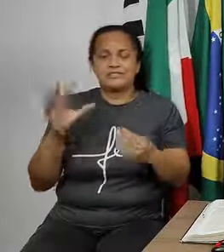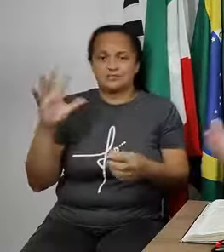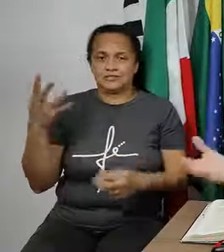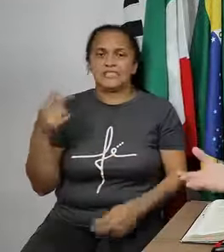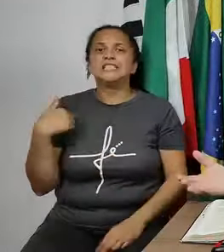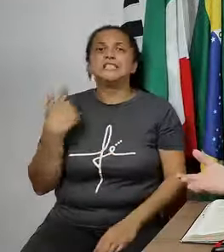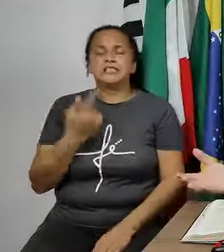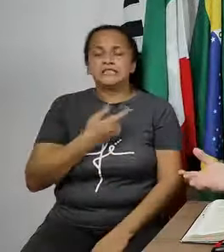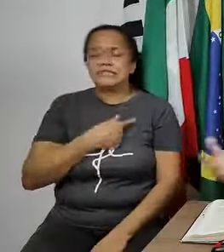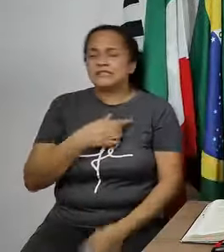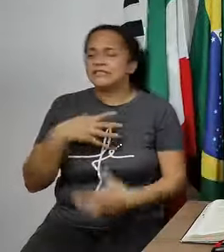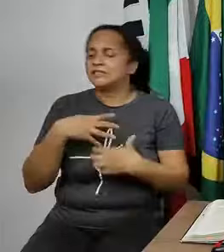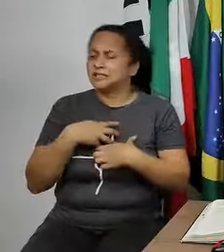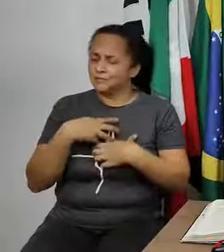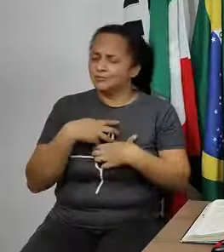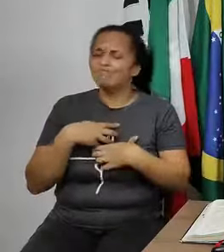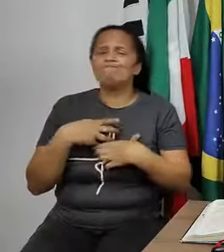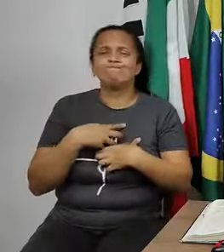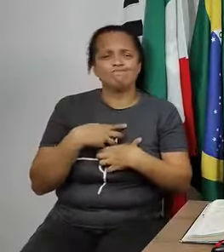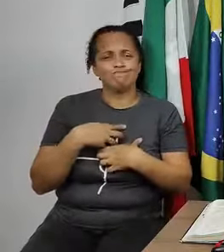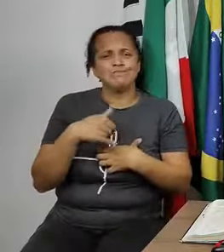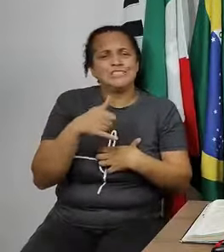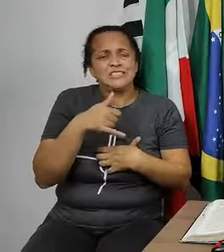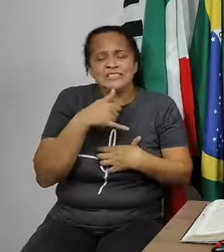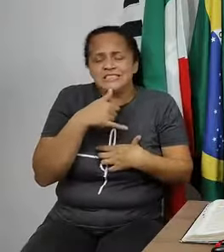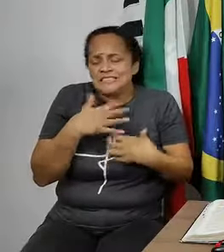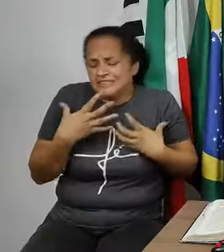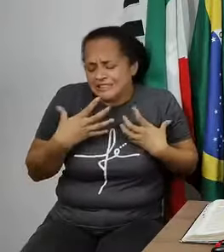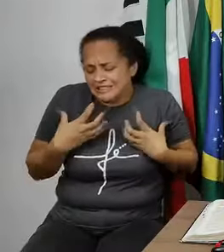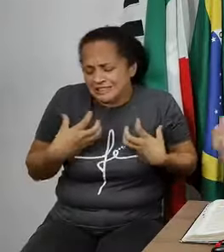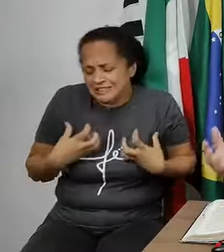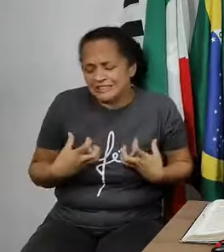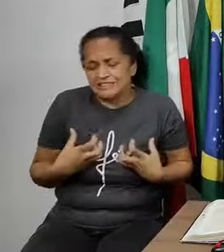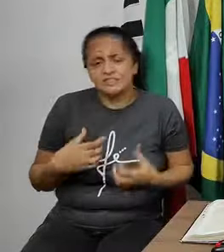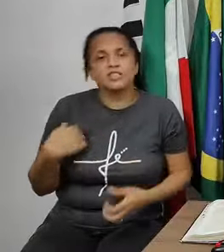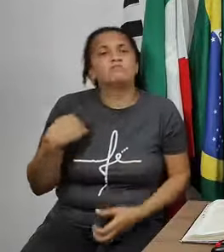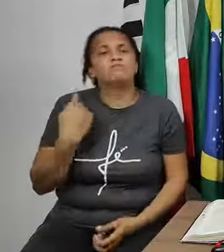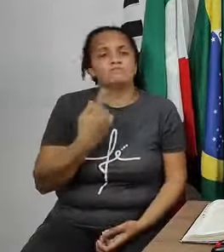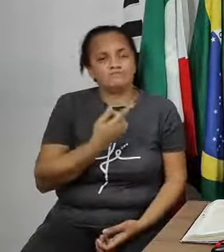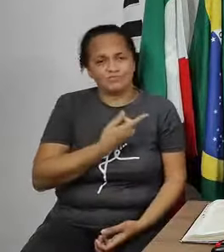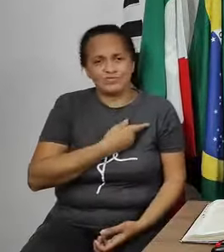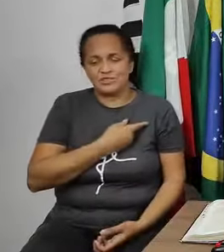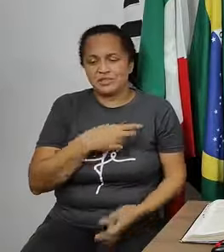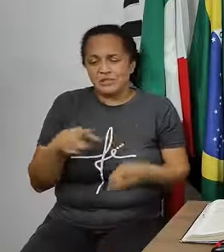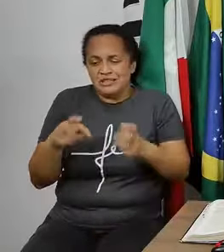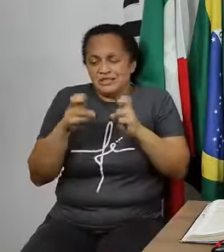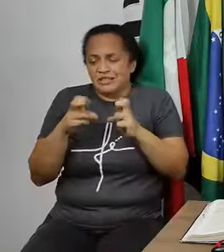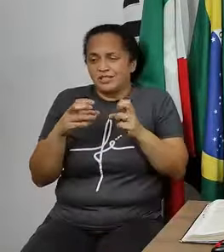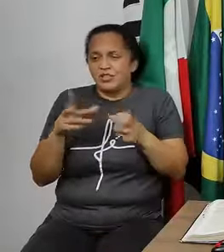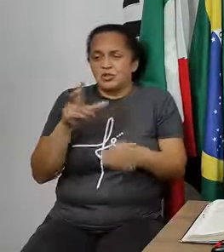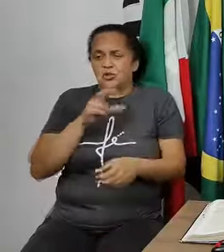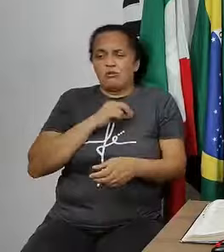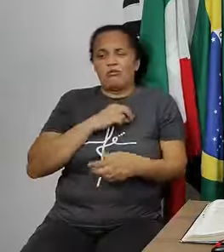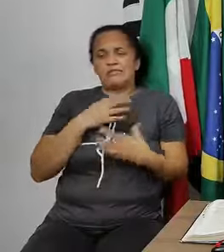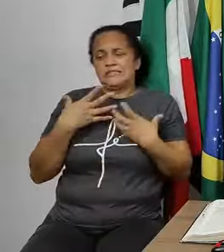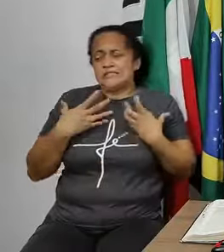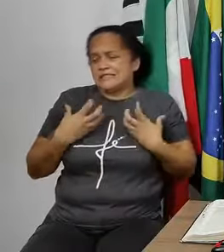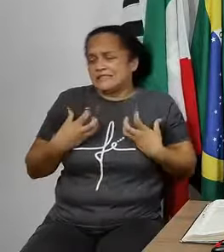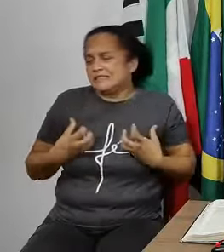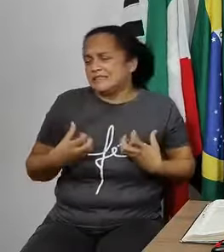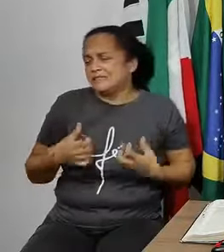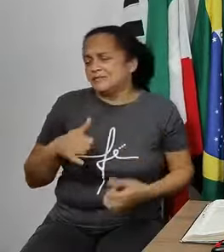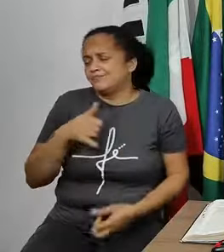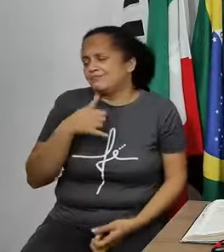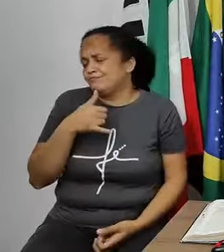deixamos abater. Muitas vezes nós nos encontramos desanimados,